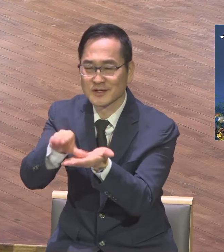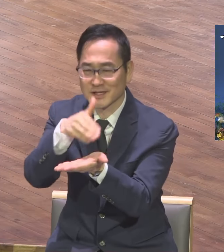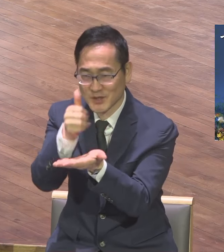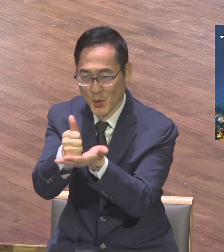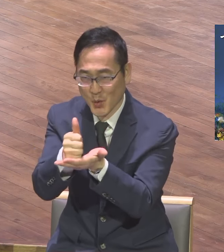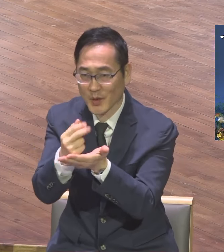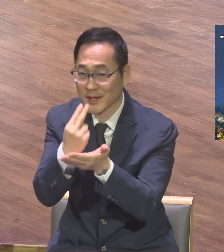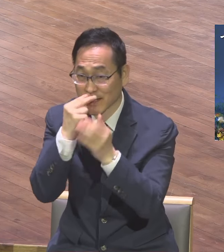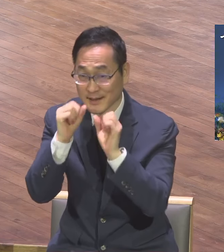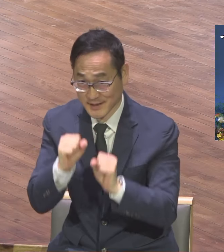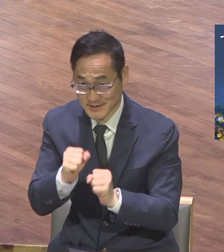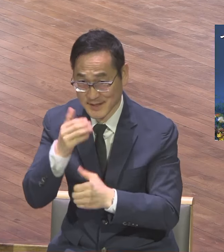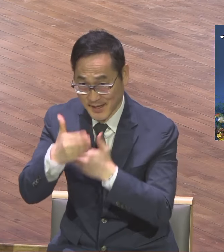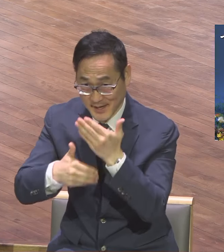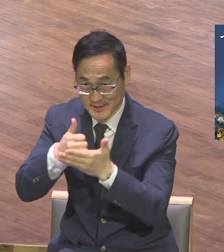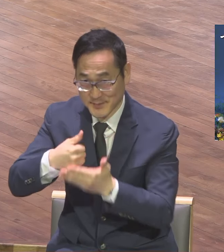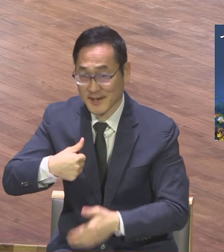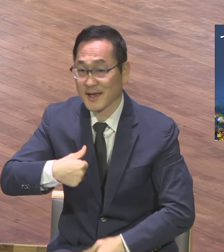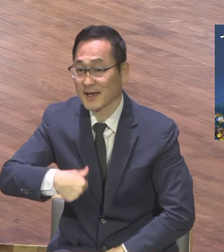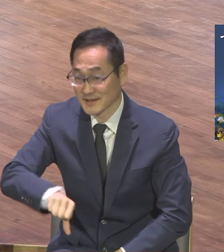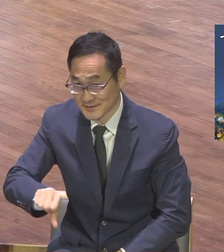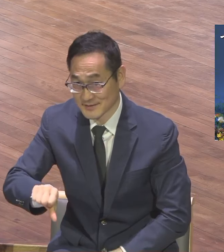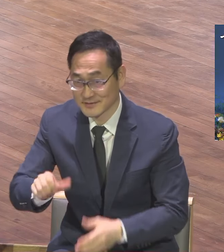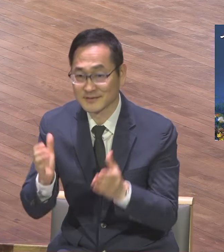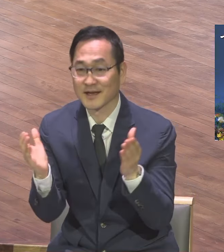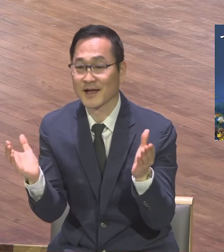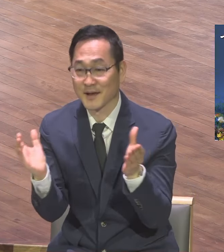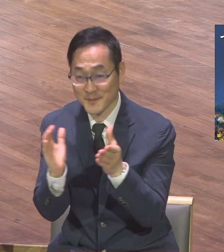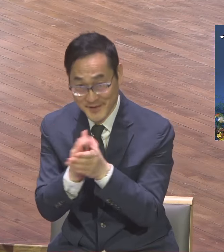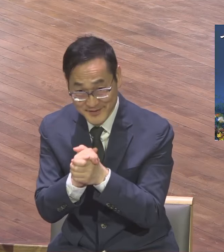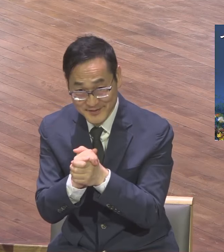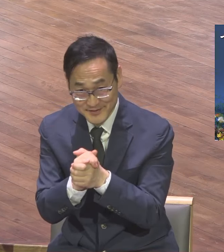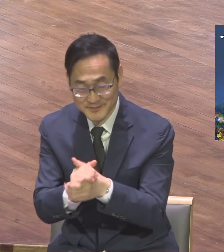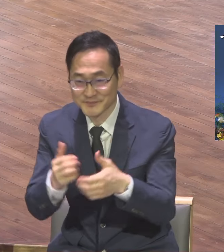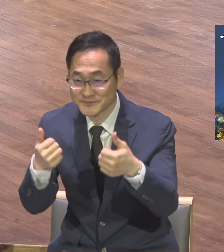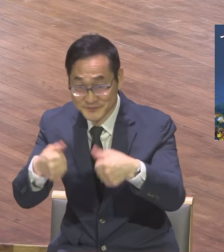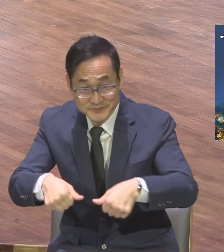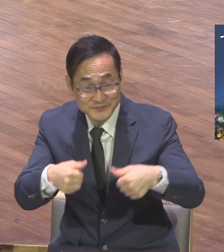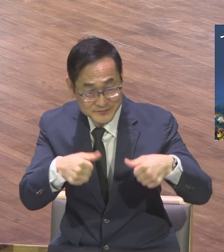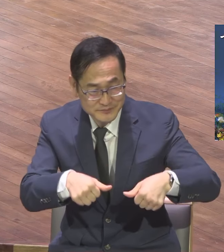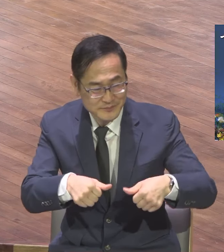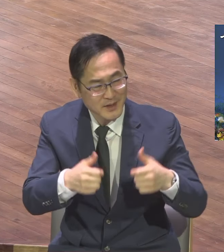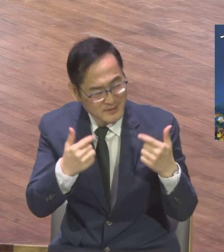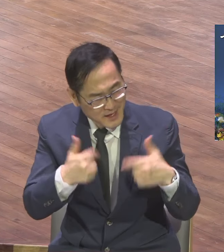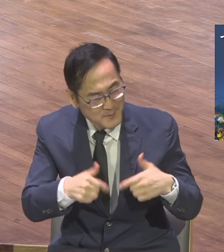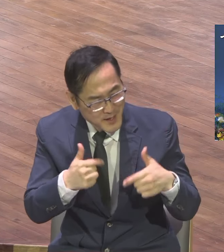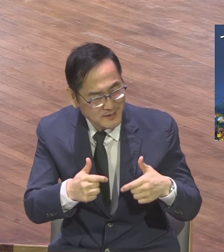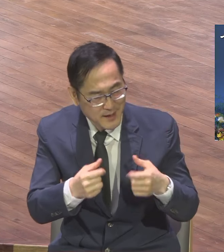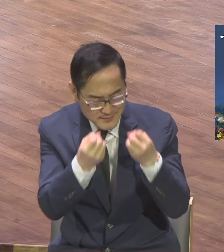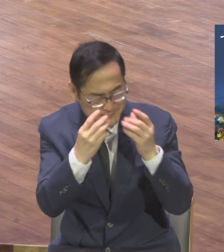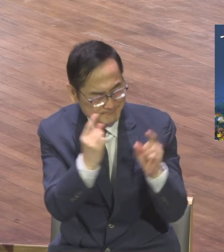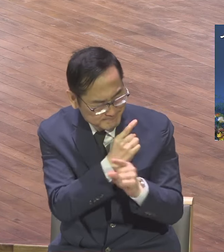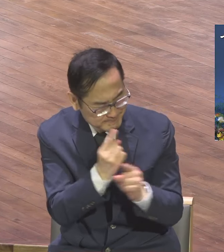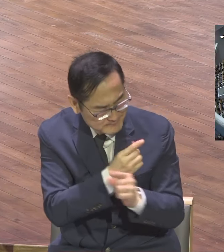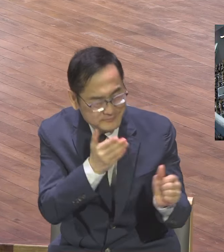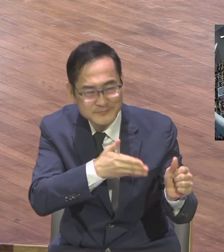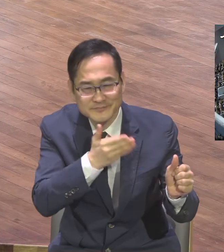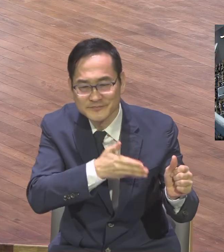살아계신 하나님의 아들이십니다. 아멘. 서로 인사합시다. 날마다 개혁합시다.